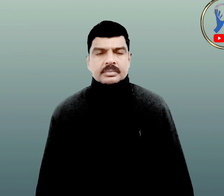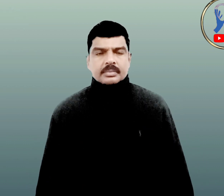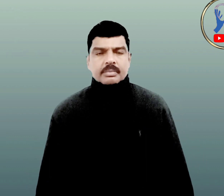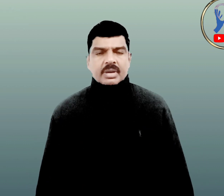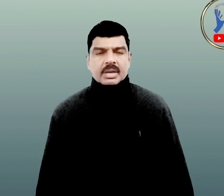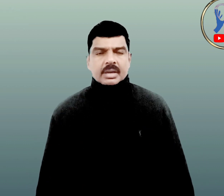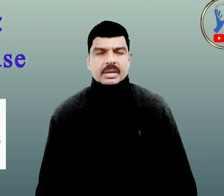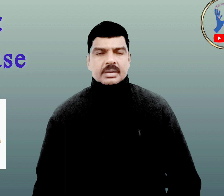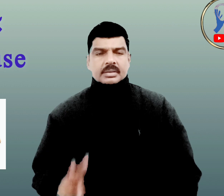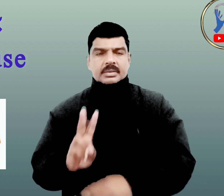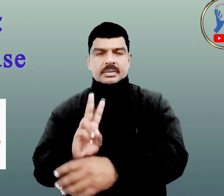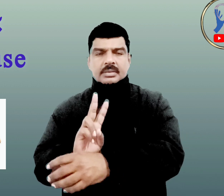बहाना